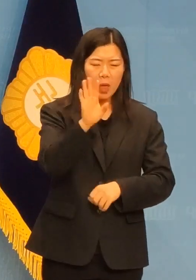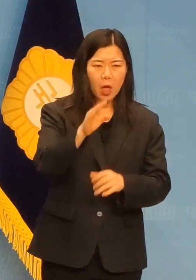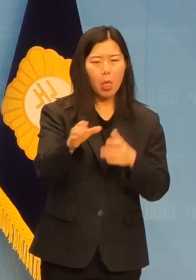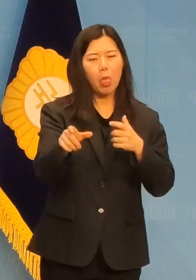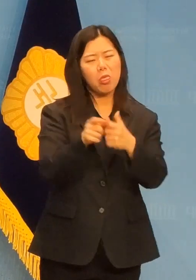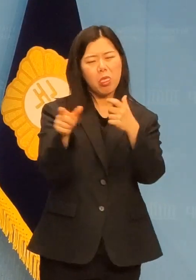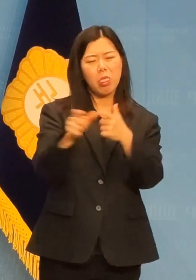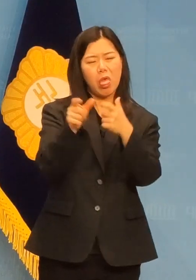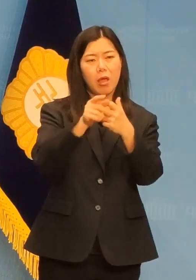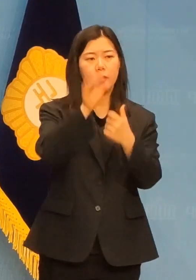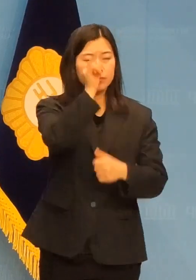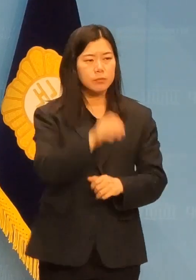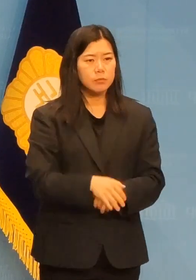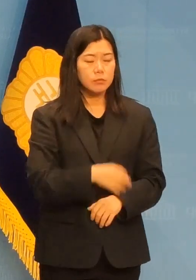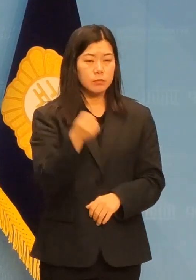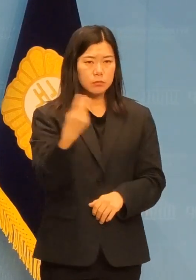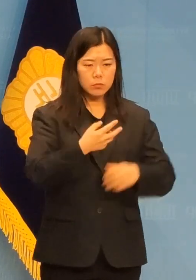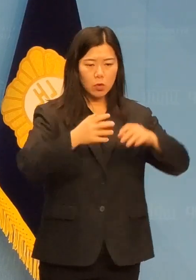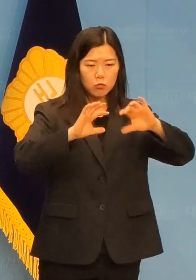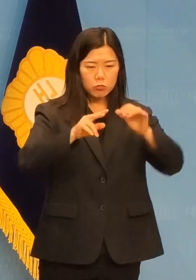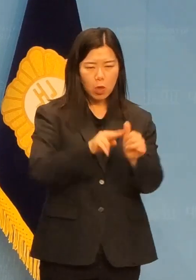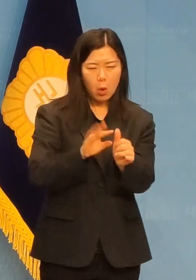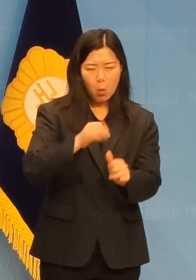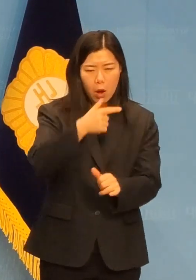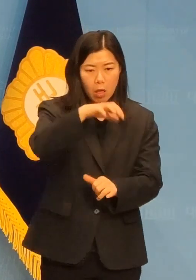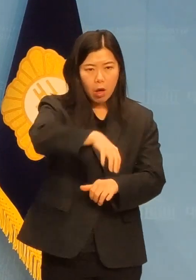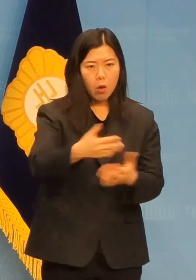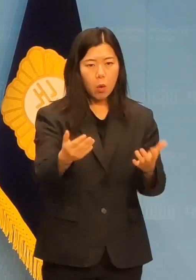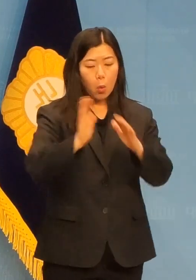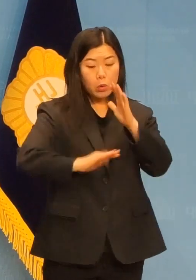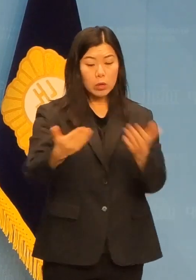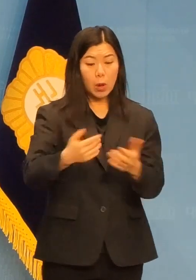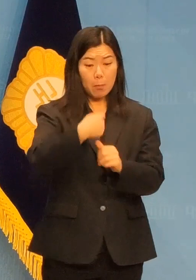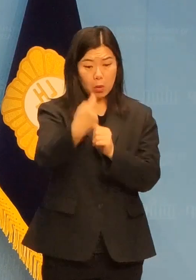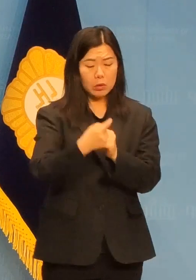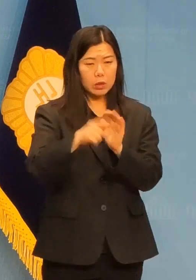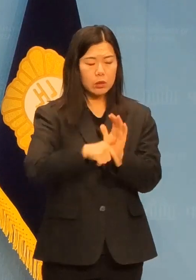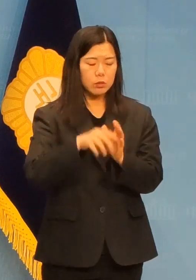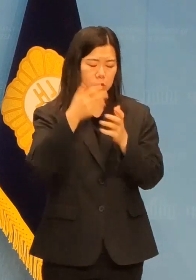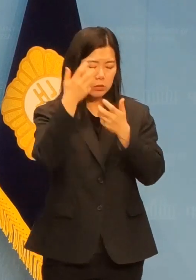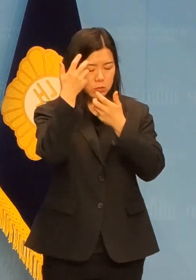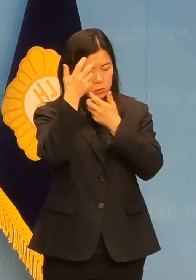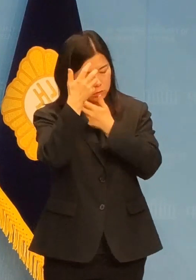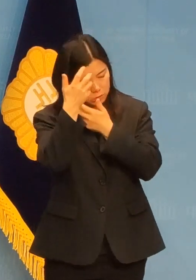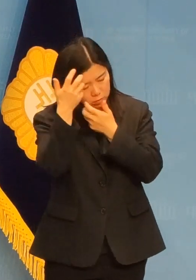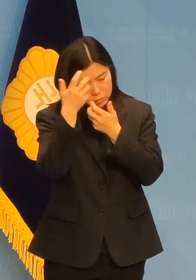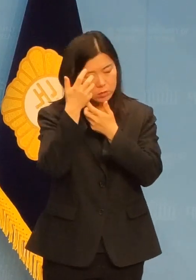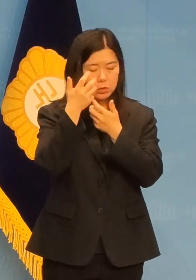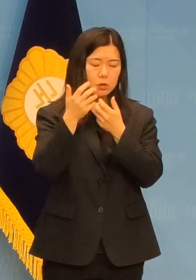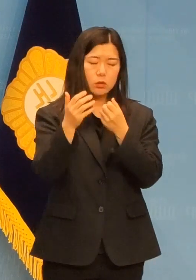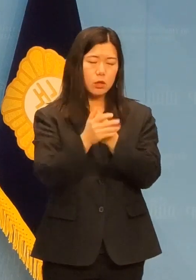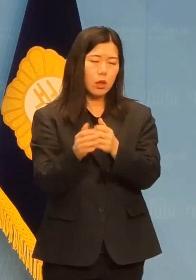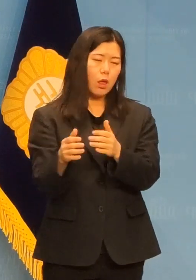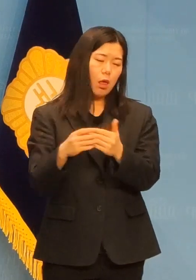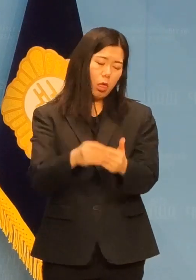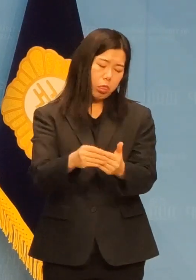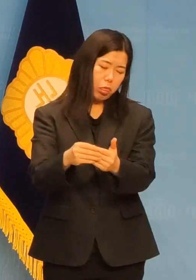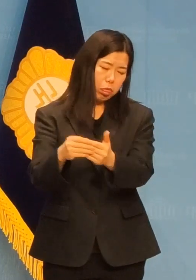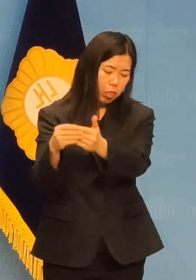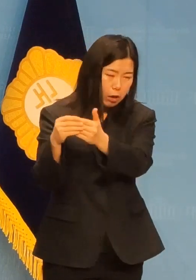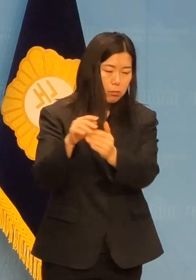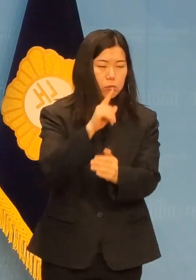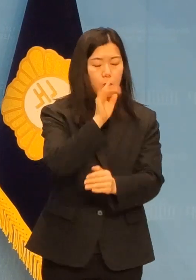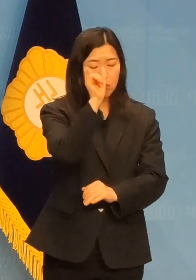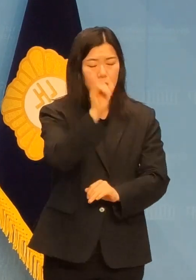하였고, 심지어 국정원 공식 업무보고 때는 술에 취해 경호원에게 실려 나갔다는 말도